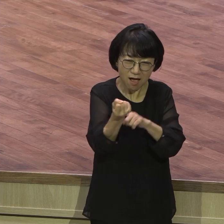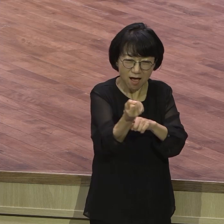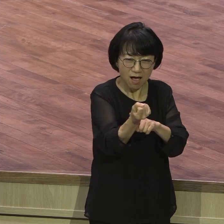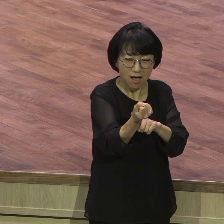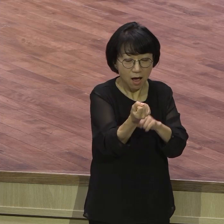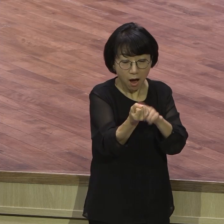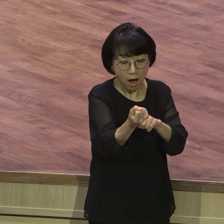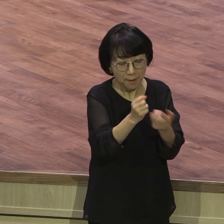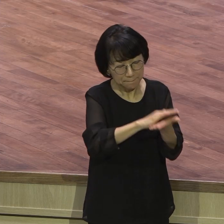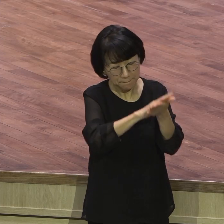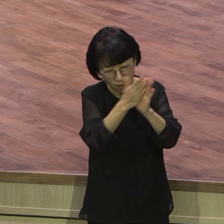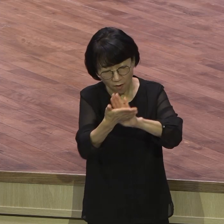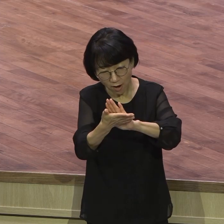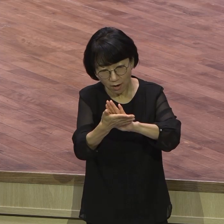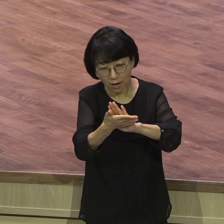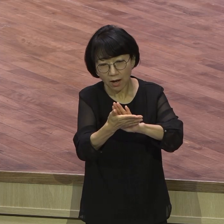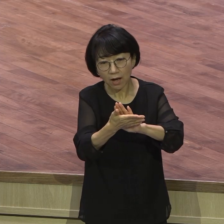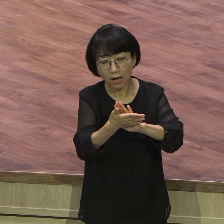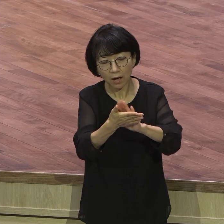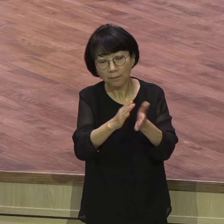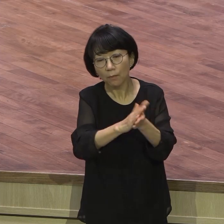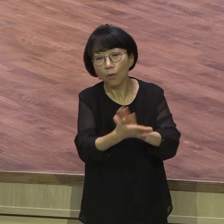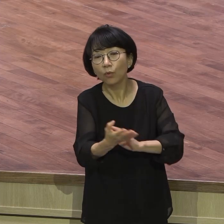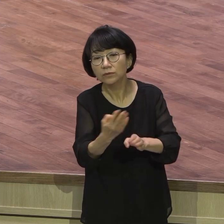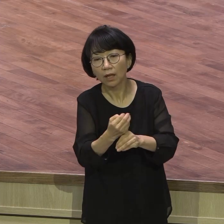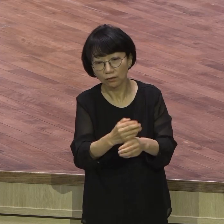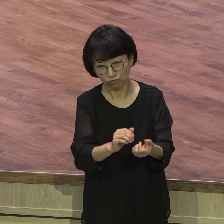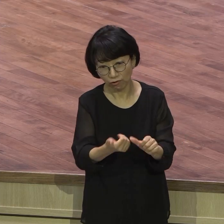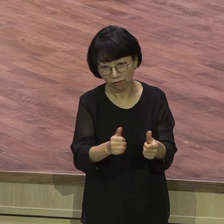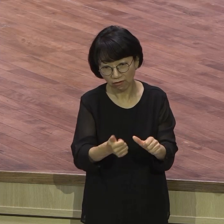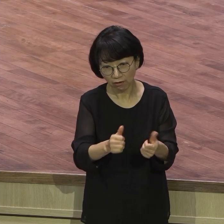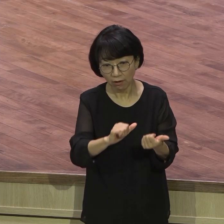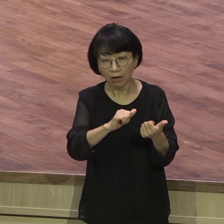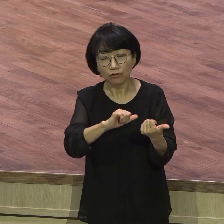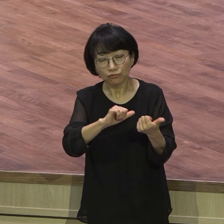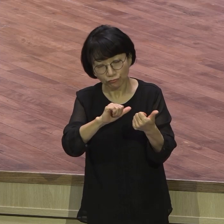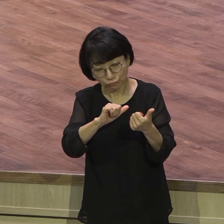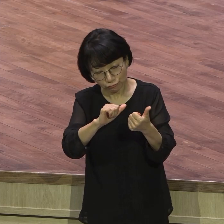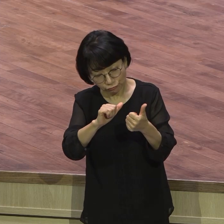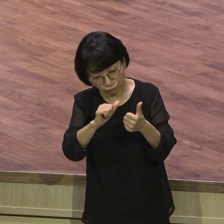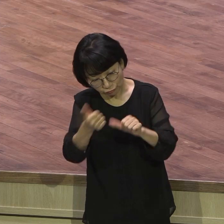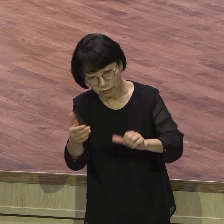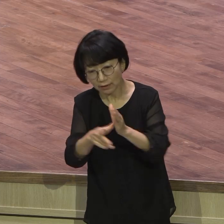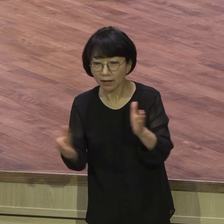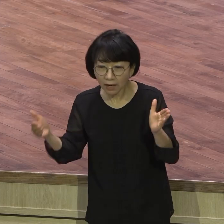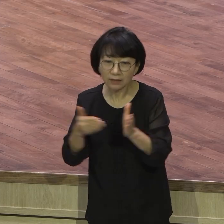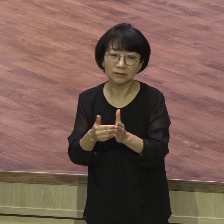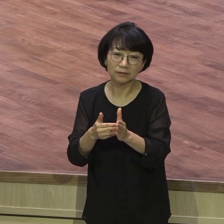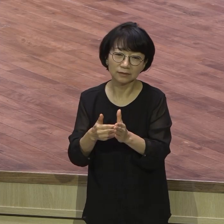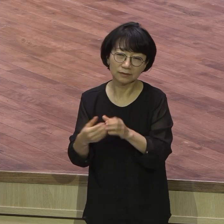바뀔 때까지입니다 그때가 언제입니까 죽을 때까지 안 바뀌면 죽을 때까지입니다 빨리 바뀌면 오늘 응답받아요